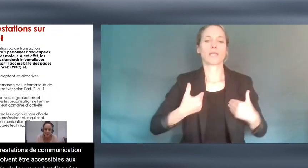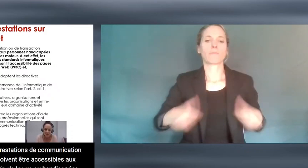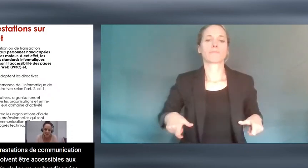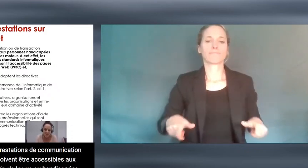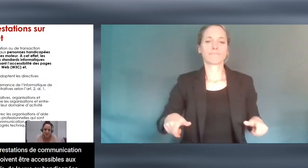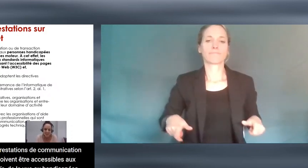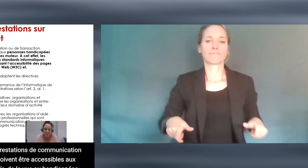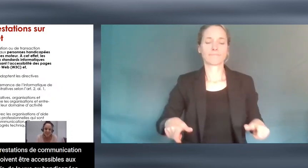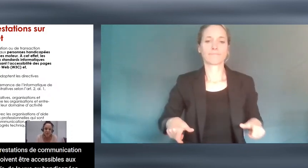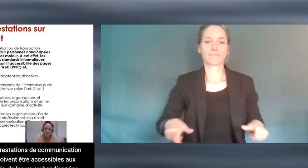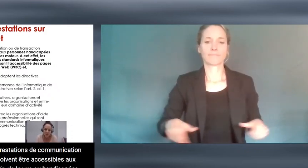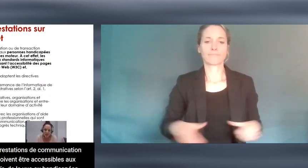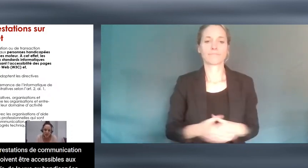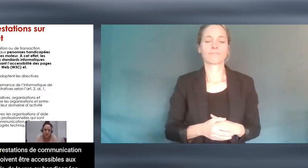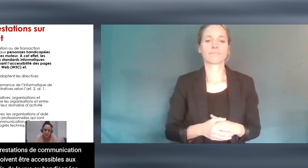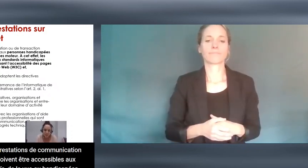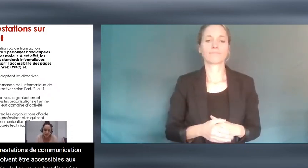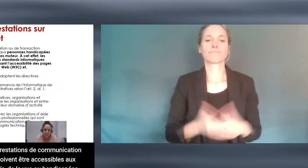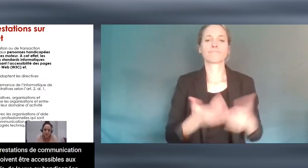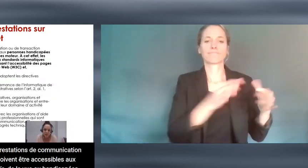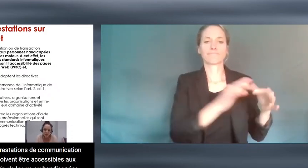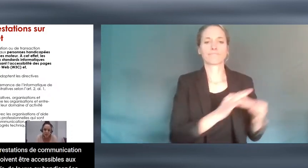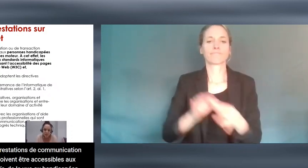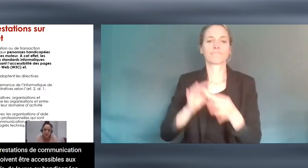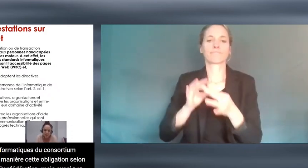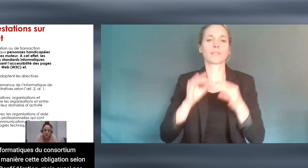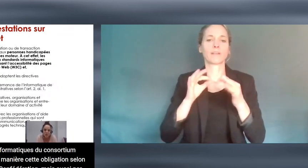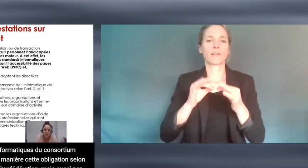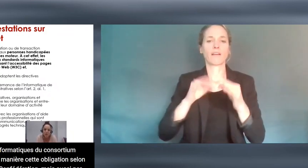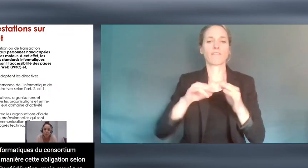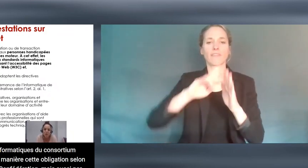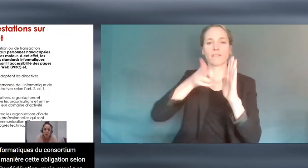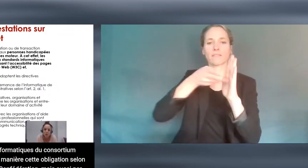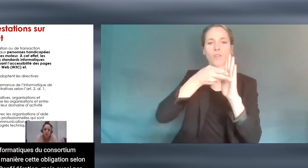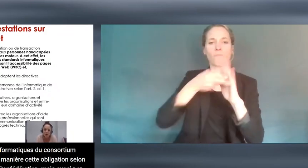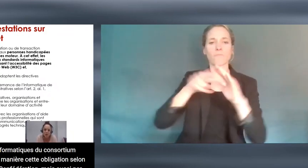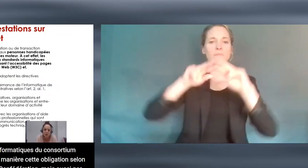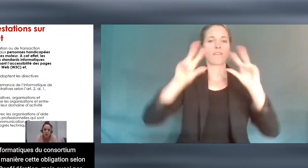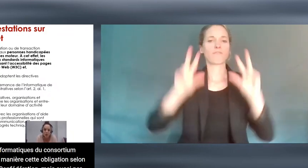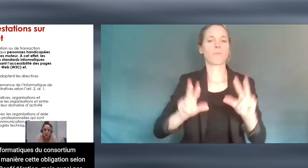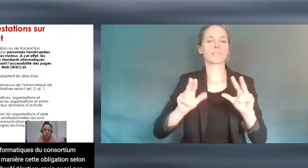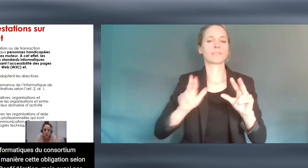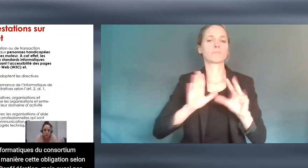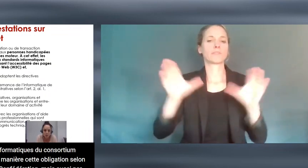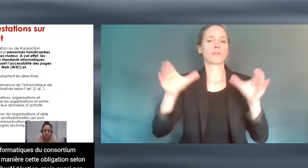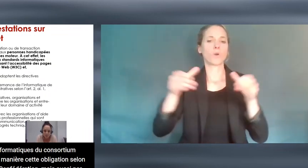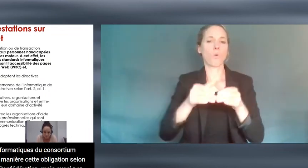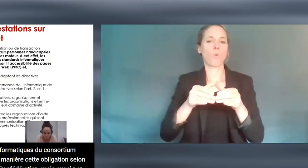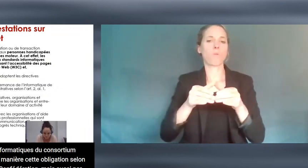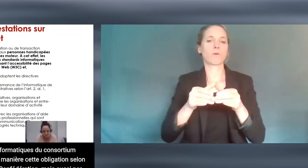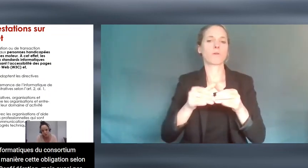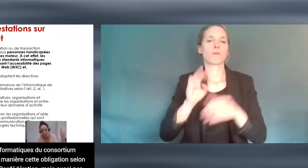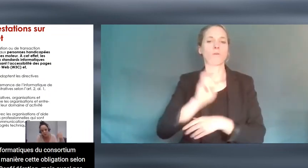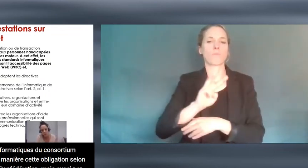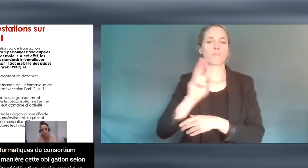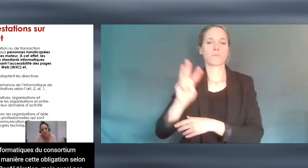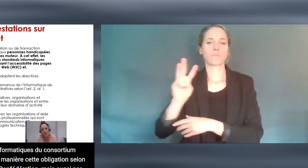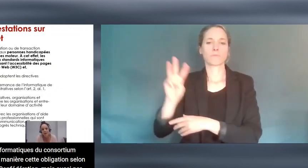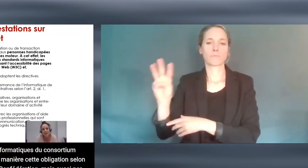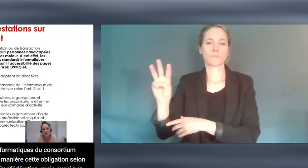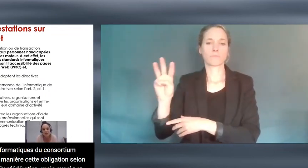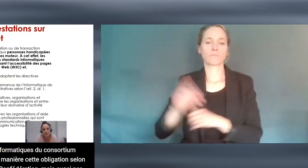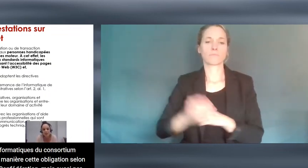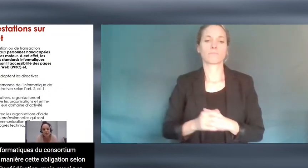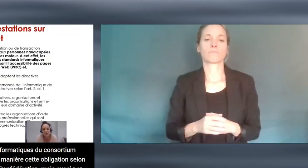renvoi à des standards informatiques du consortium World Wide Web. Nous allons